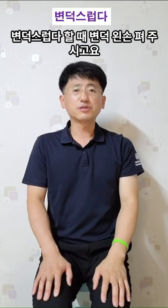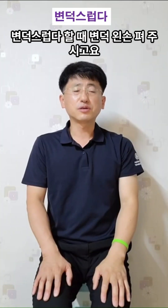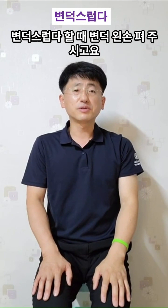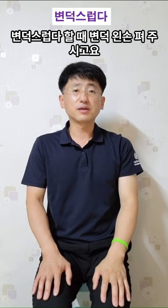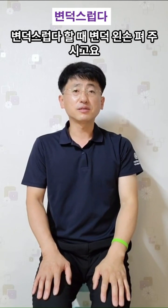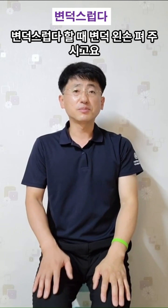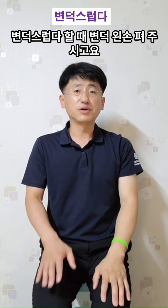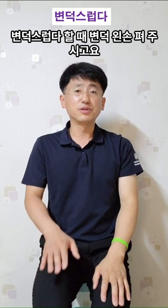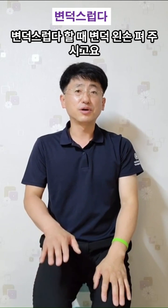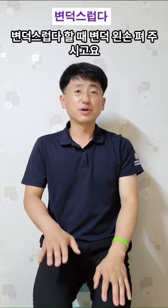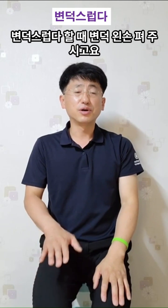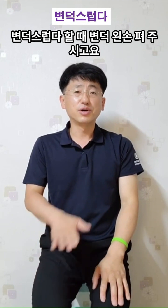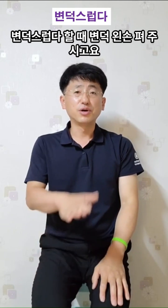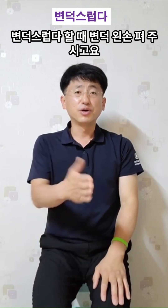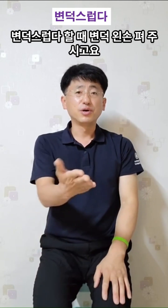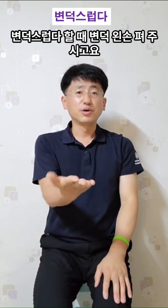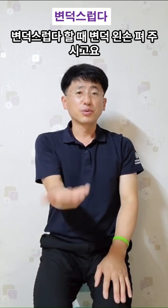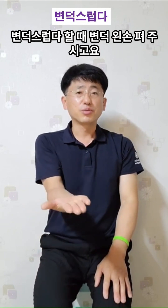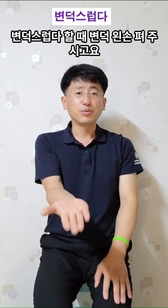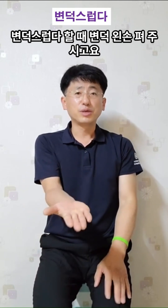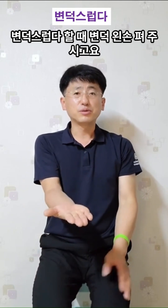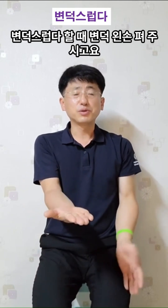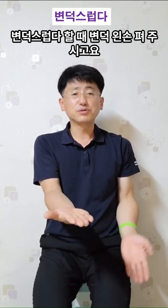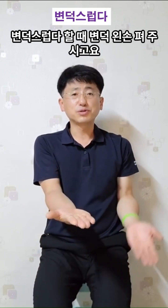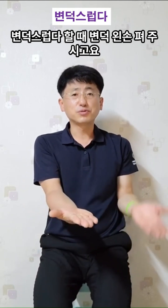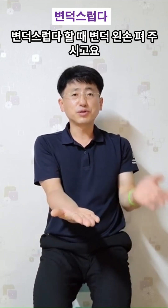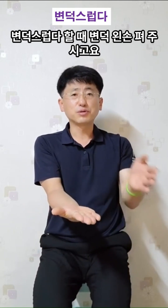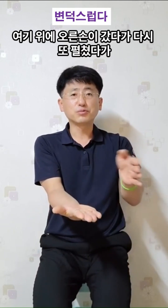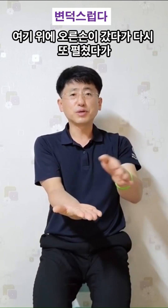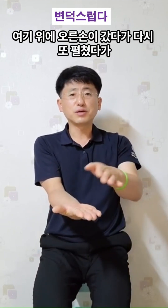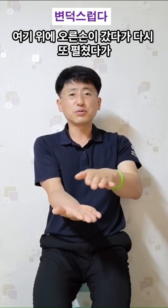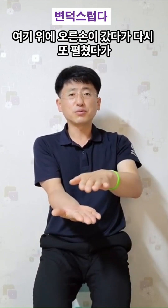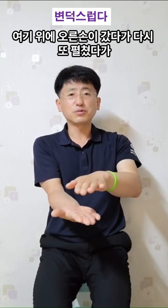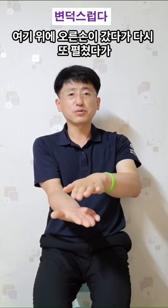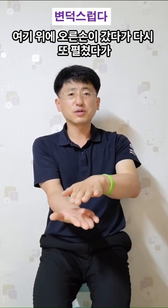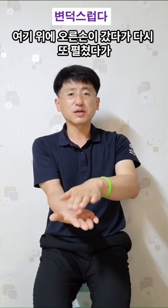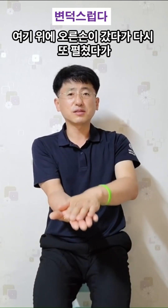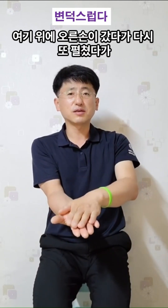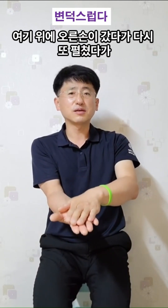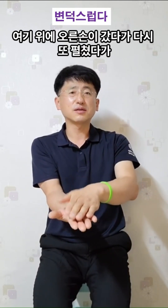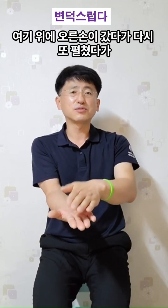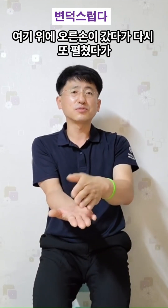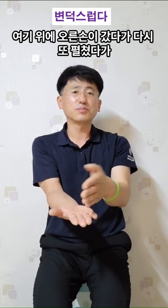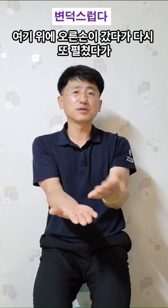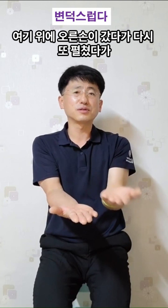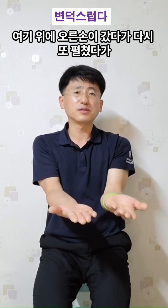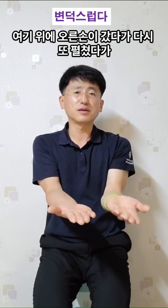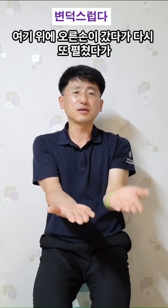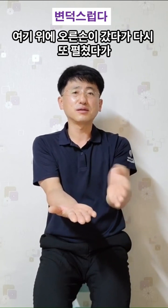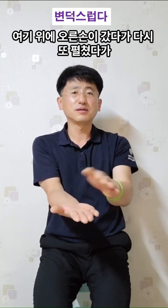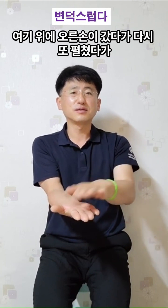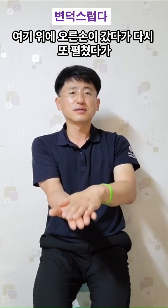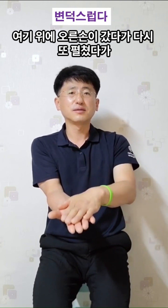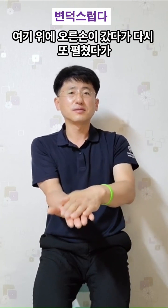변덕스럽다 할 때 변덕. 왼손 펴주시고요. 여기 위에 오른손이 갔다가 다시 또 펼쳤다가,